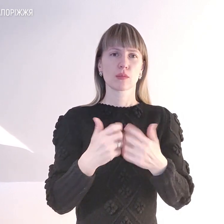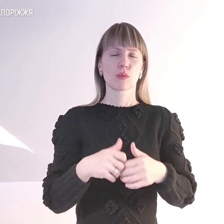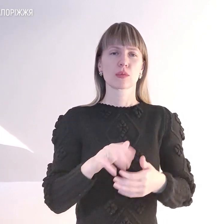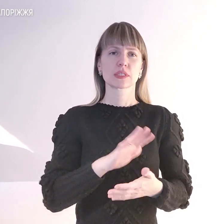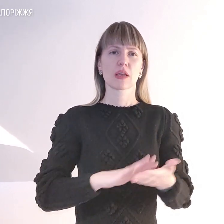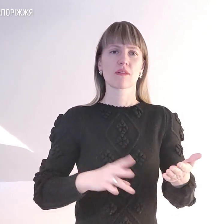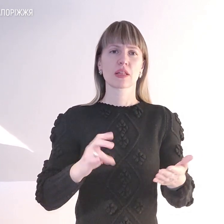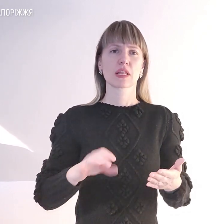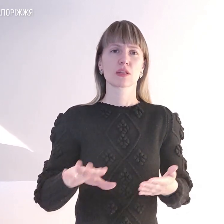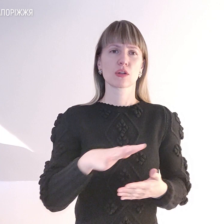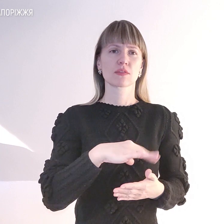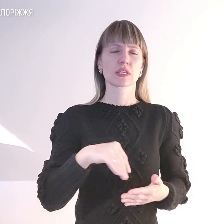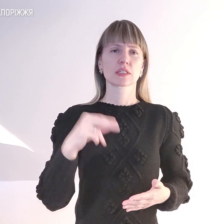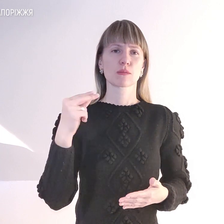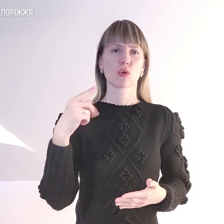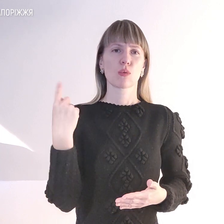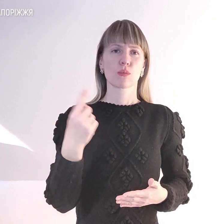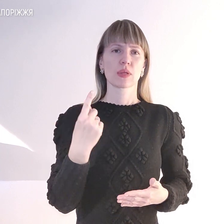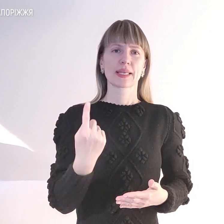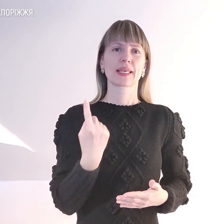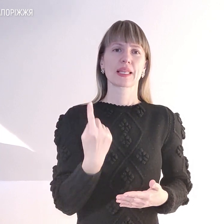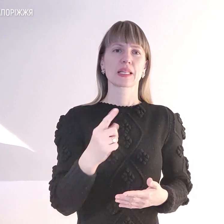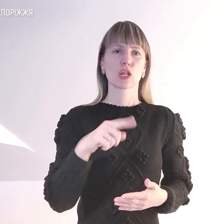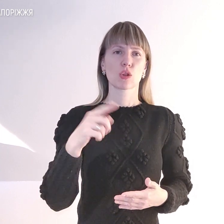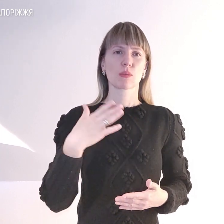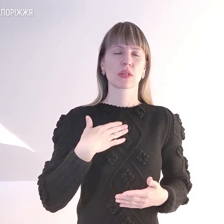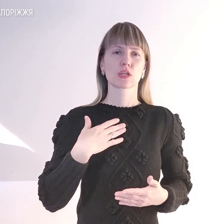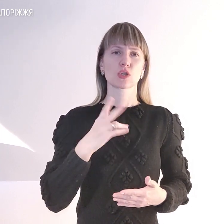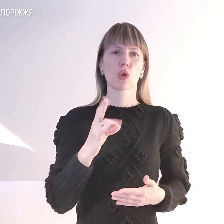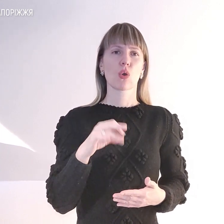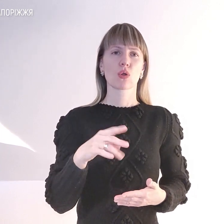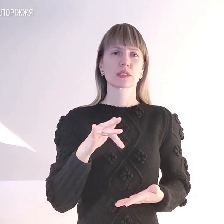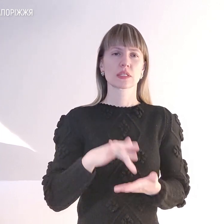території всієї Запорізької області. Єдиний номер нашого колл-центру – це